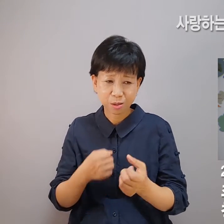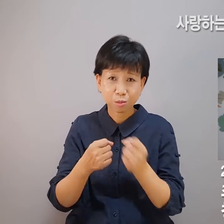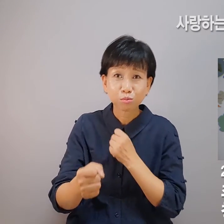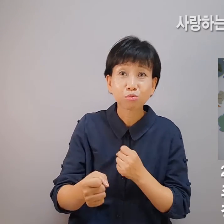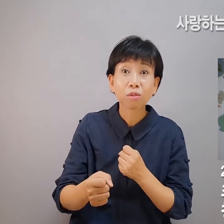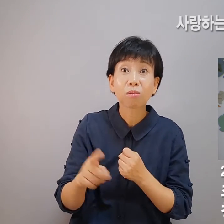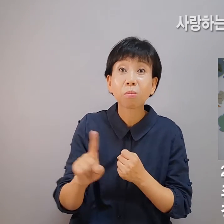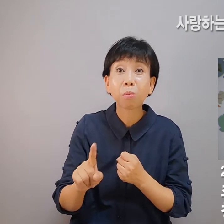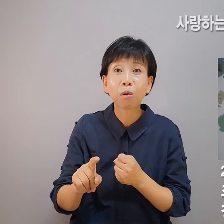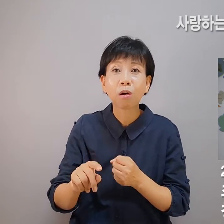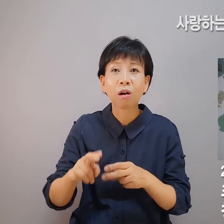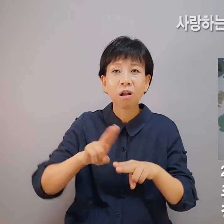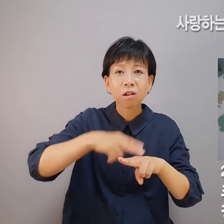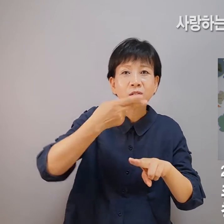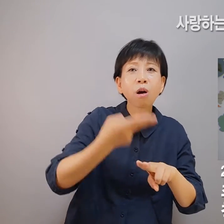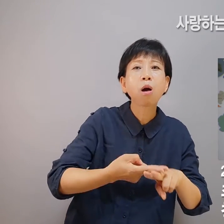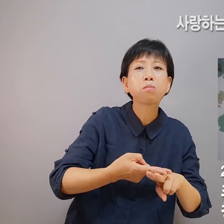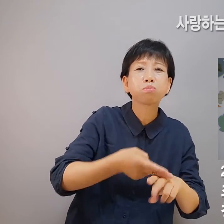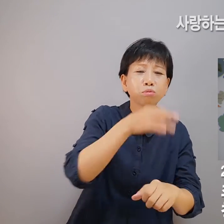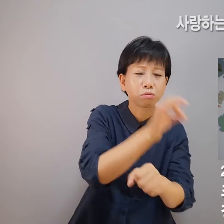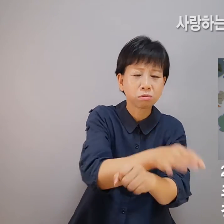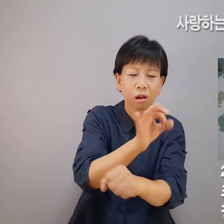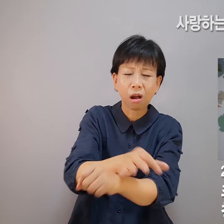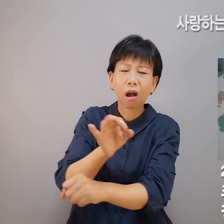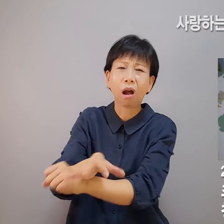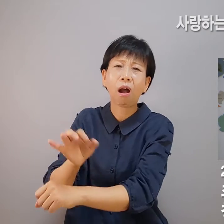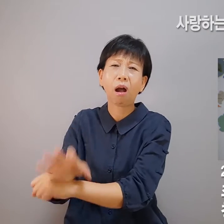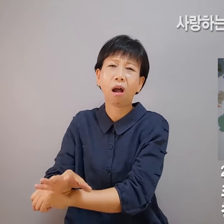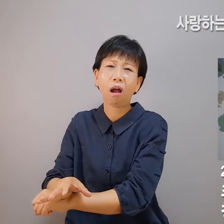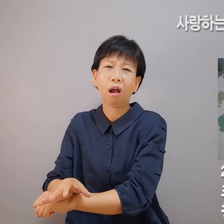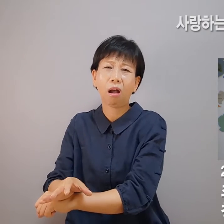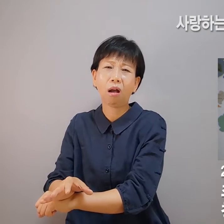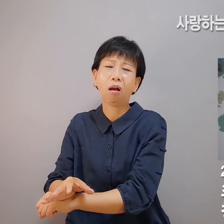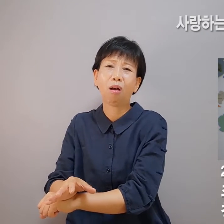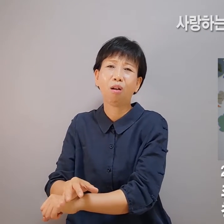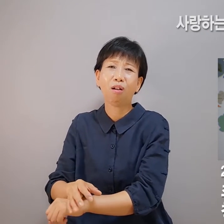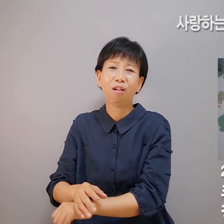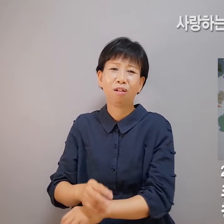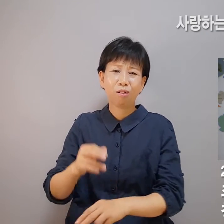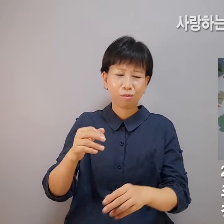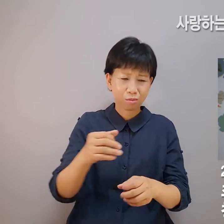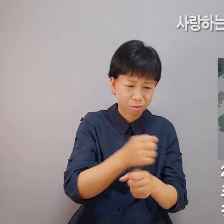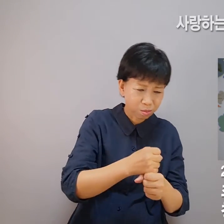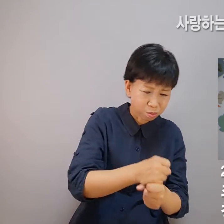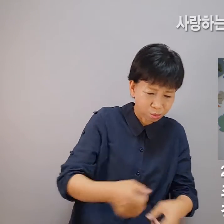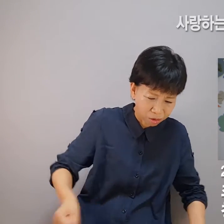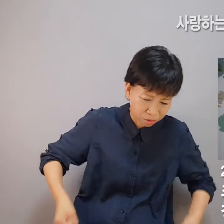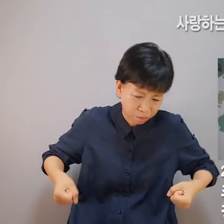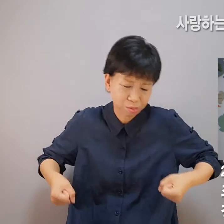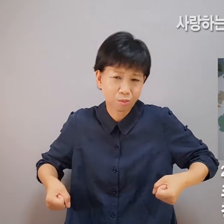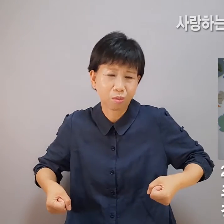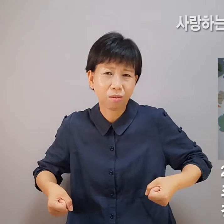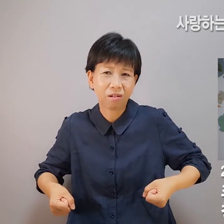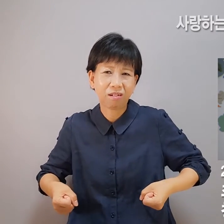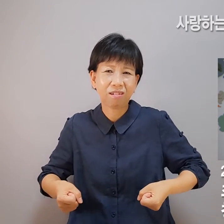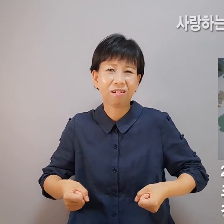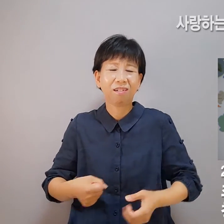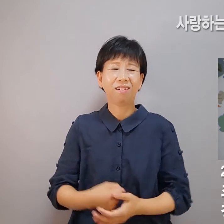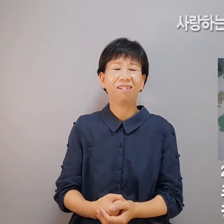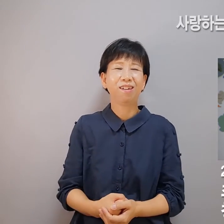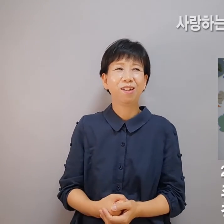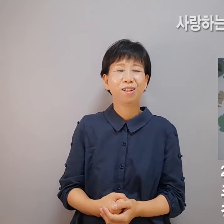막 이렇게, 분명히 돈이 없어서 못 간다고 하시고 억지로 왔다고 했는데 사는 건 엄청나게 많이 싸가지고. 우리 교회 말고 저기 어디 딴 교회에서.